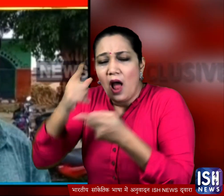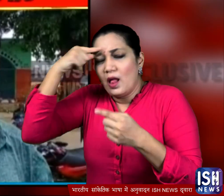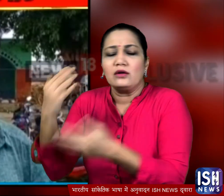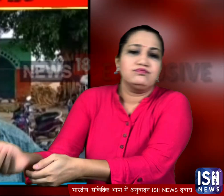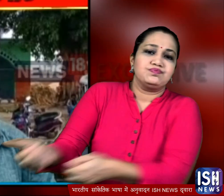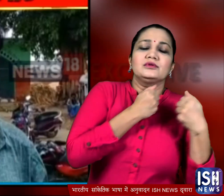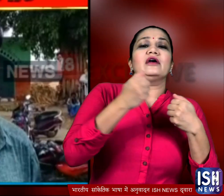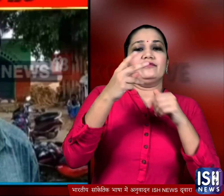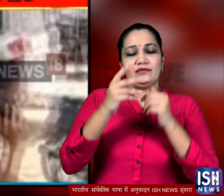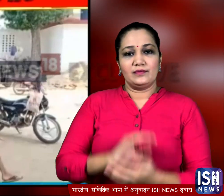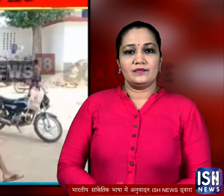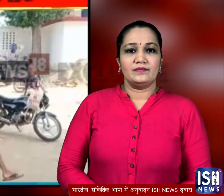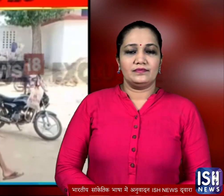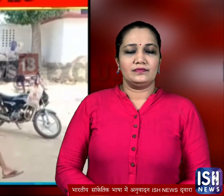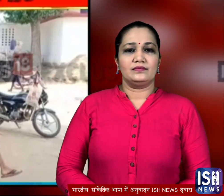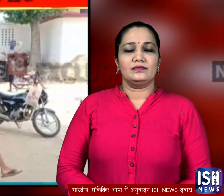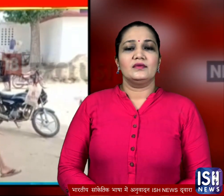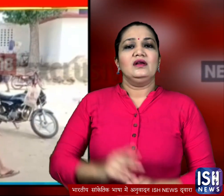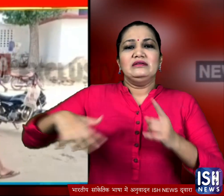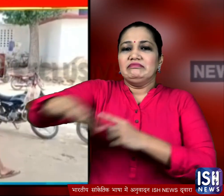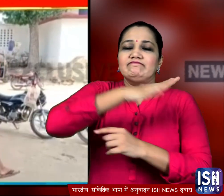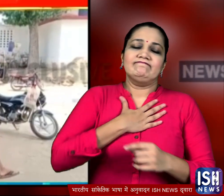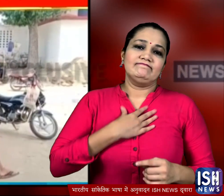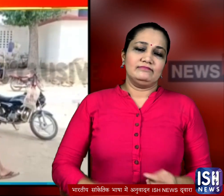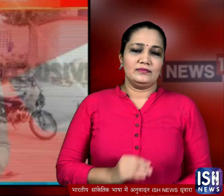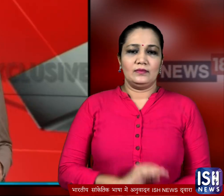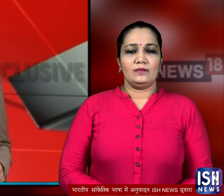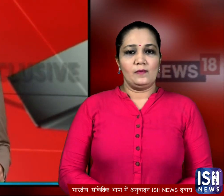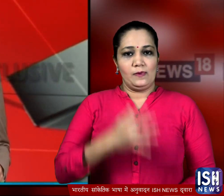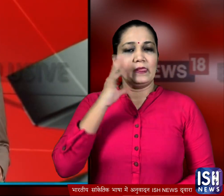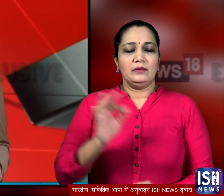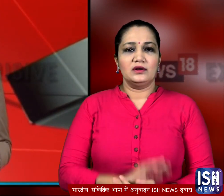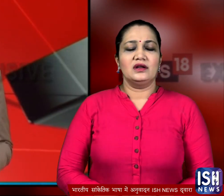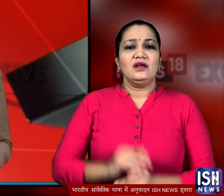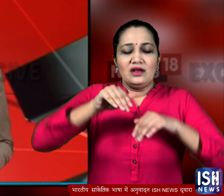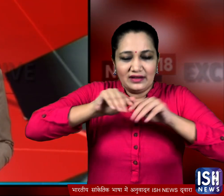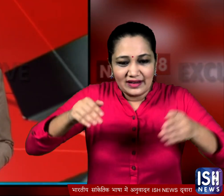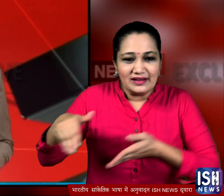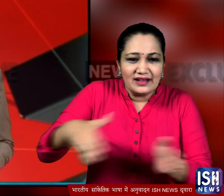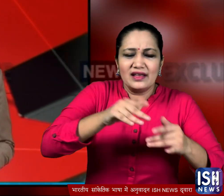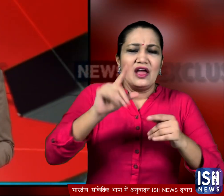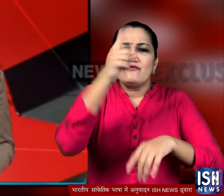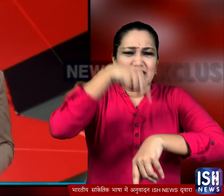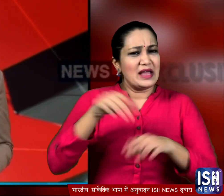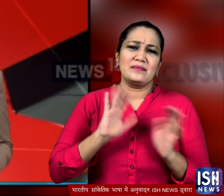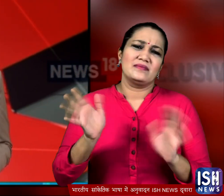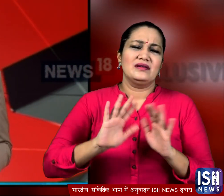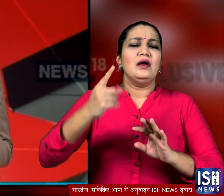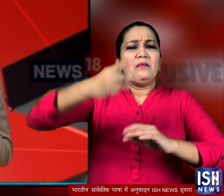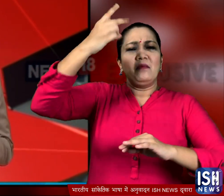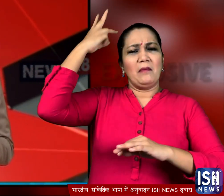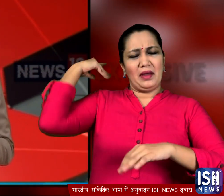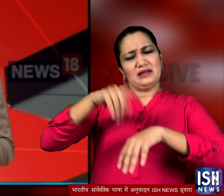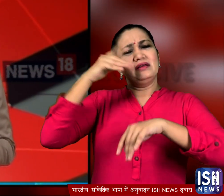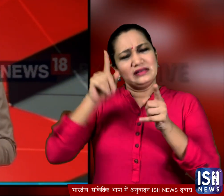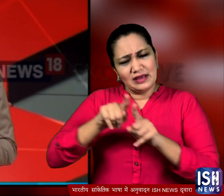किसी तरह ग्रामीण लोगों ने निकाला उसको। इस घटना के बाद इलाके में मातम पसर गया। सौभाग्य की बात है कि नदी में डूबने की ये कोई पहली घटना नहीं है। इससे